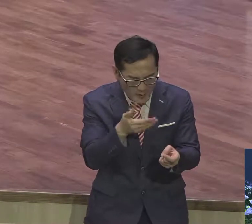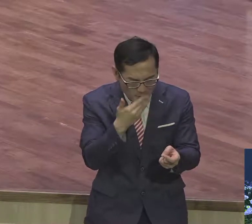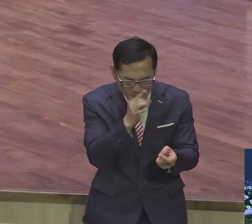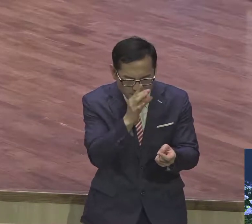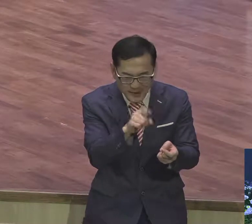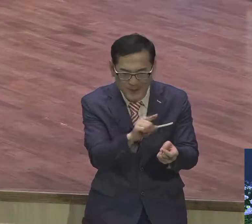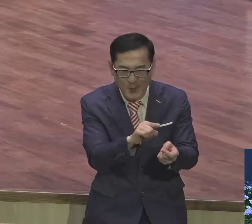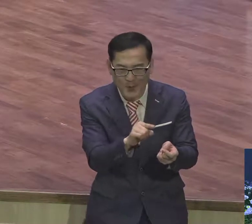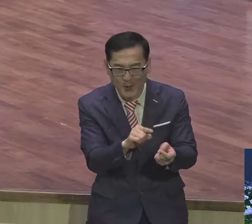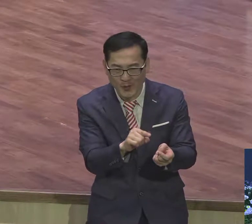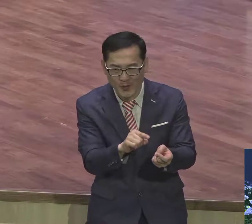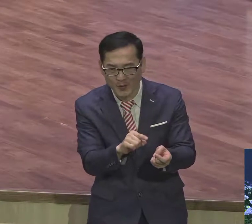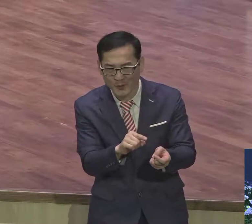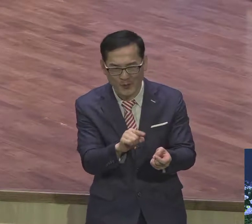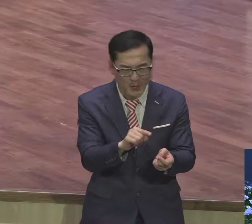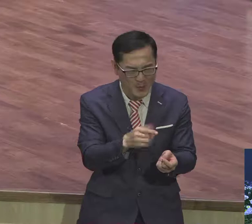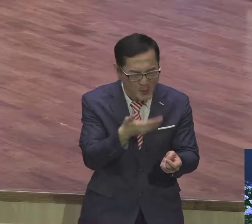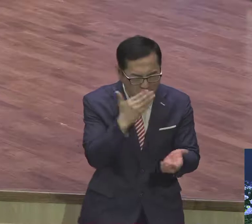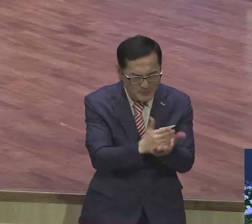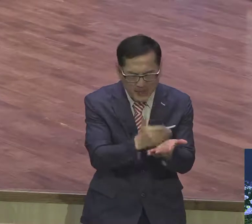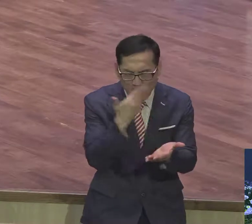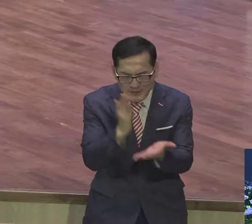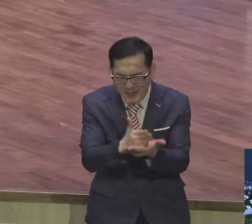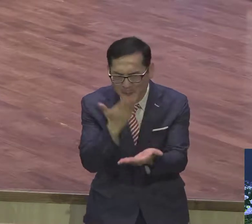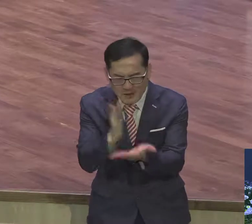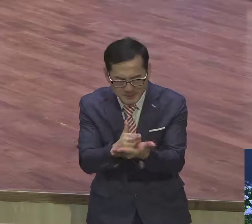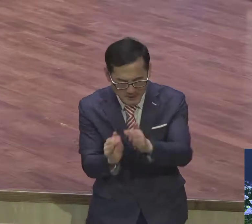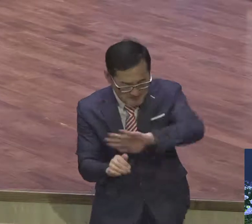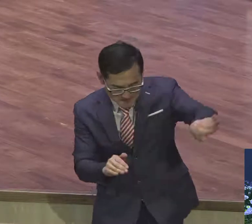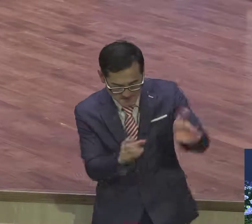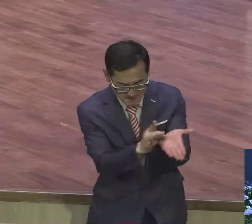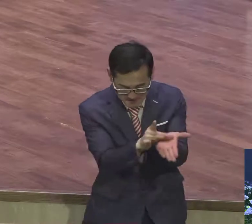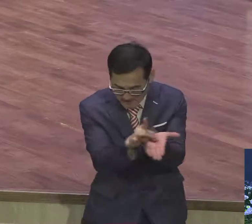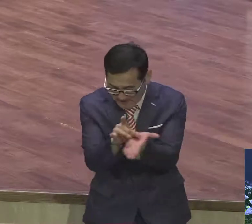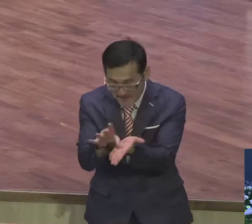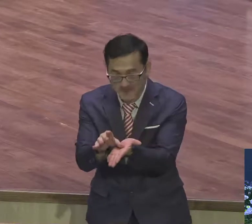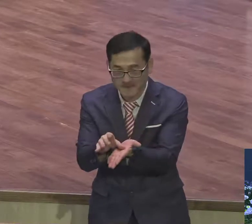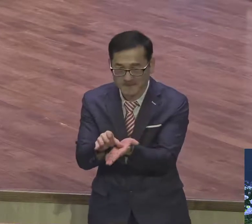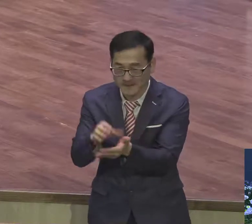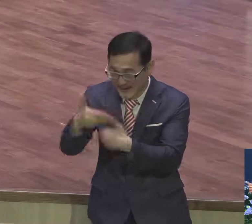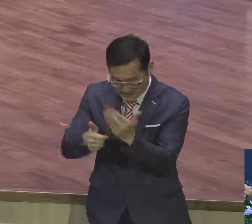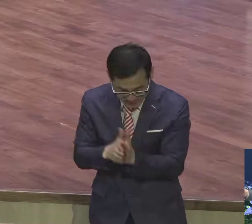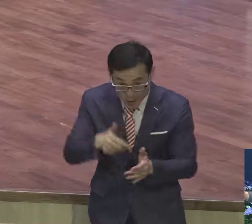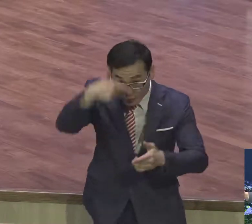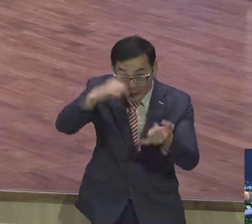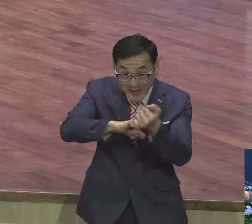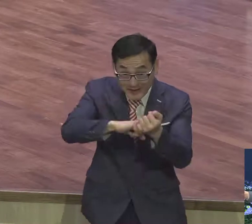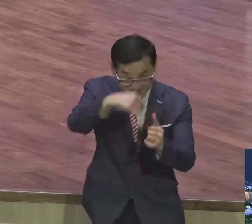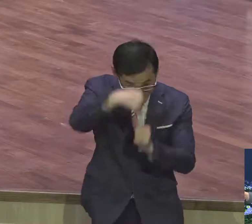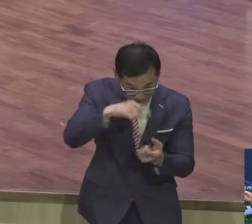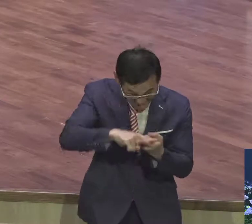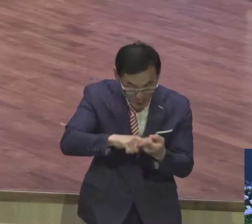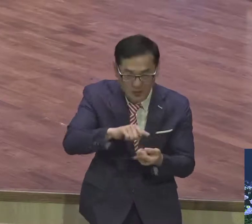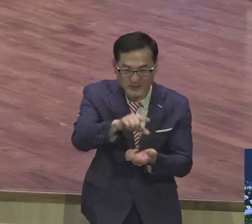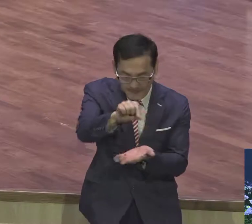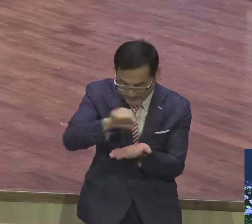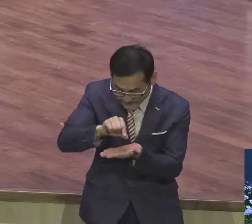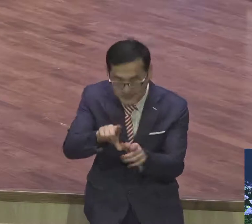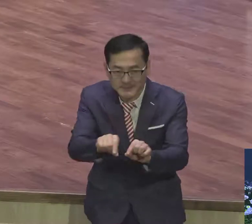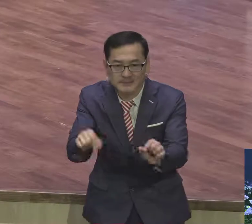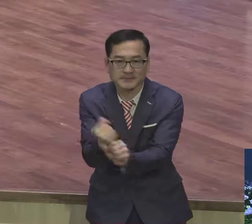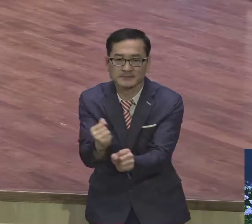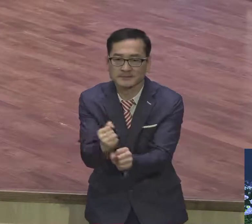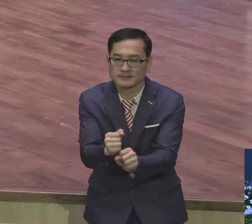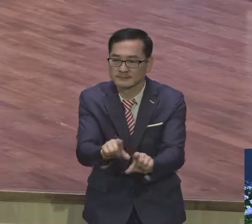있어요 뭐 먹지 마라 먹지 마라 음식도 철저히 시킨 대로 지금 이사를 가보세요 그대로 하고